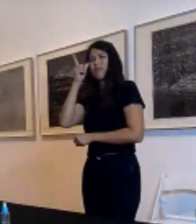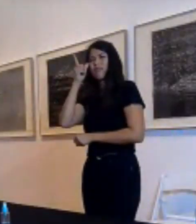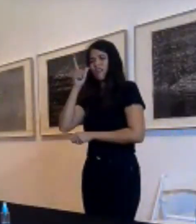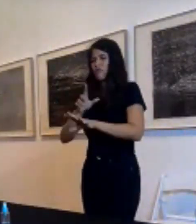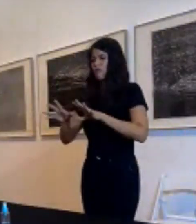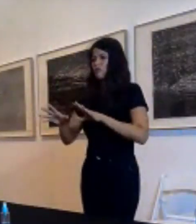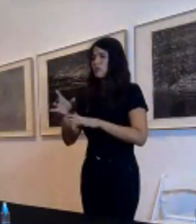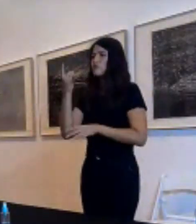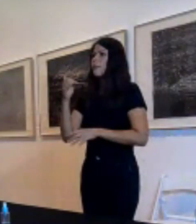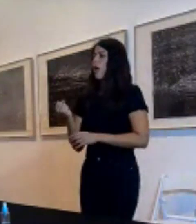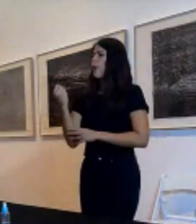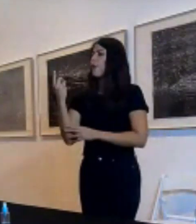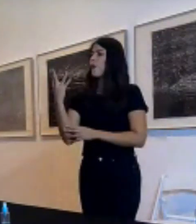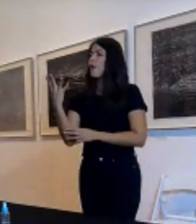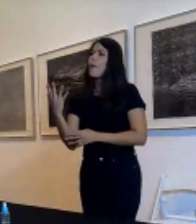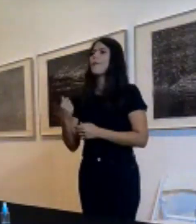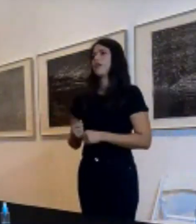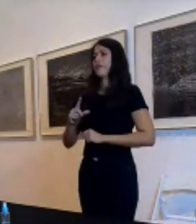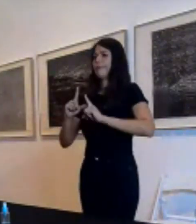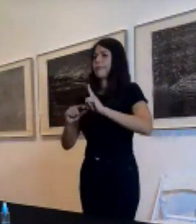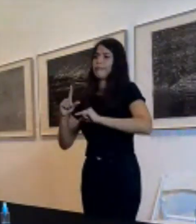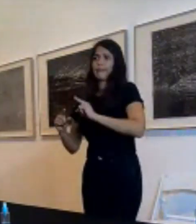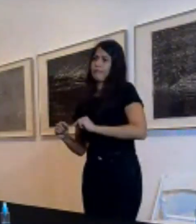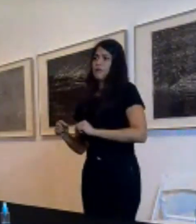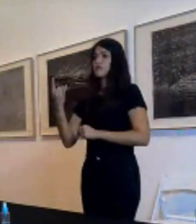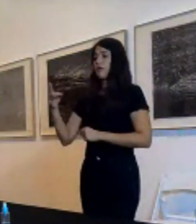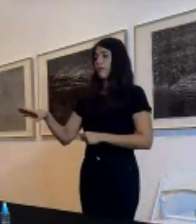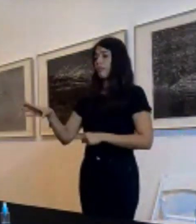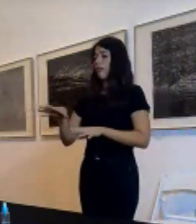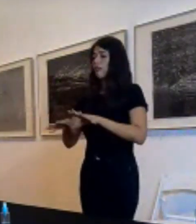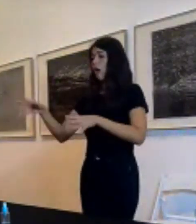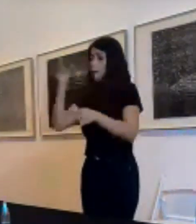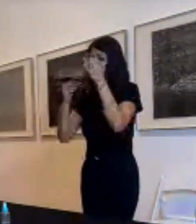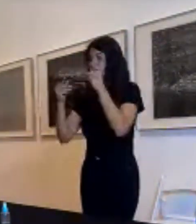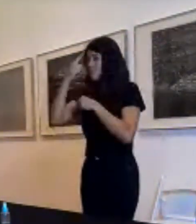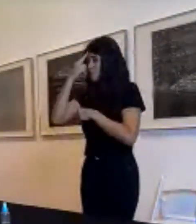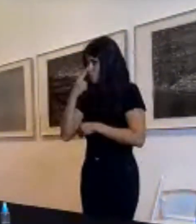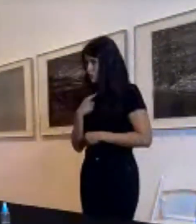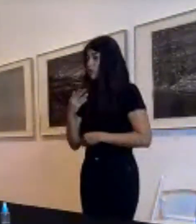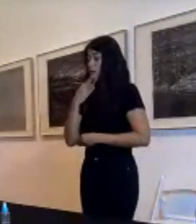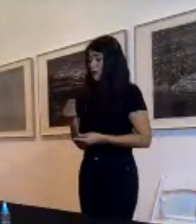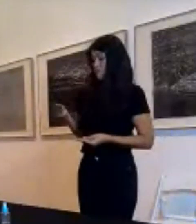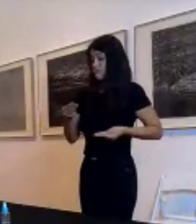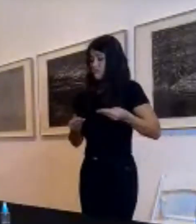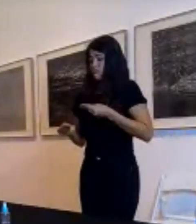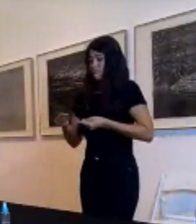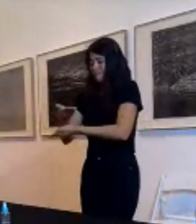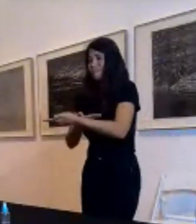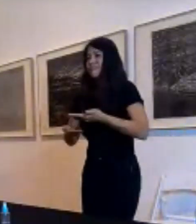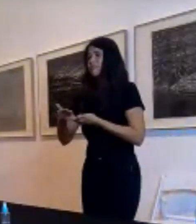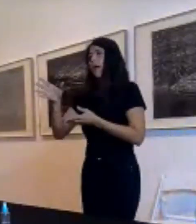Que no es solo el número, que el museo no es necesariamente un espacio para ir a aprender, el museo también aprende, y cómo también nosotros,